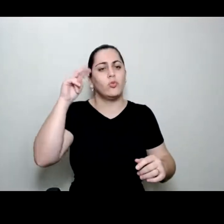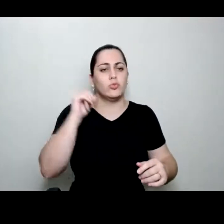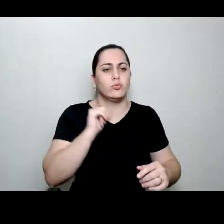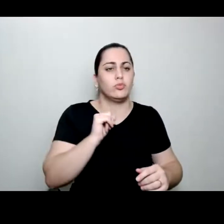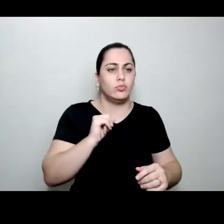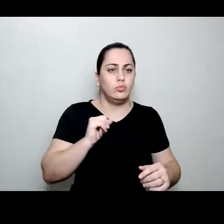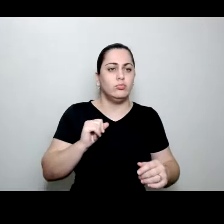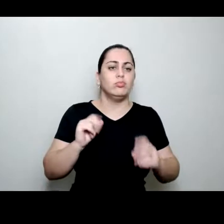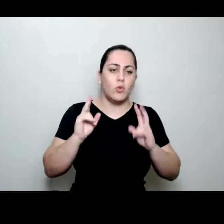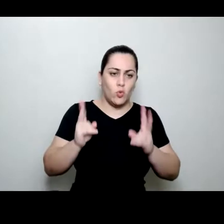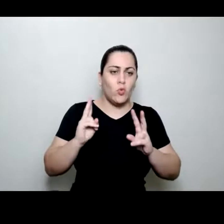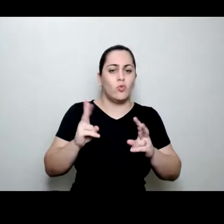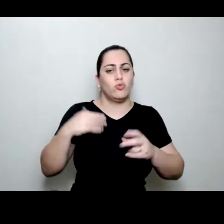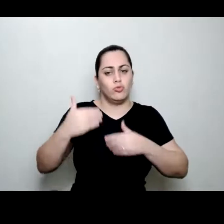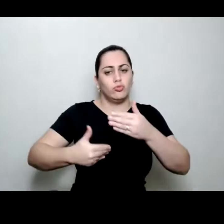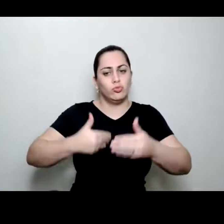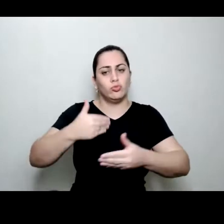se arrasta no presente